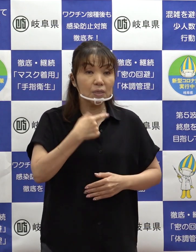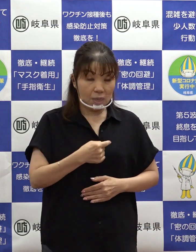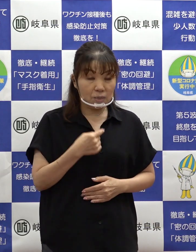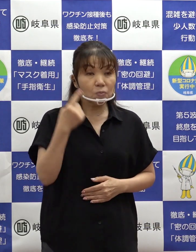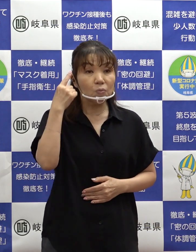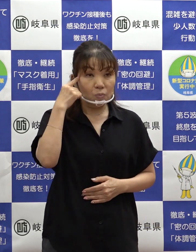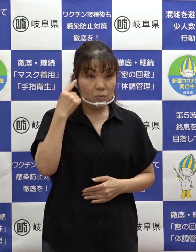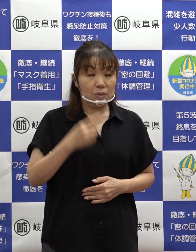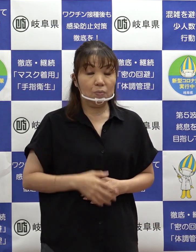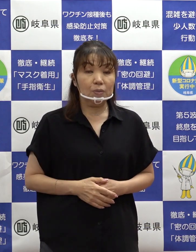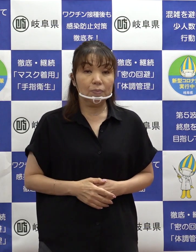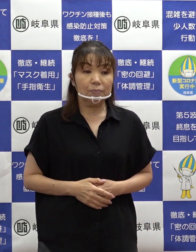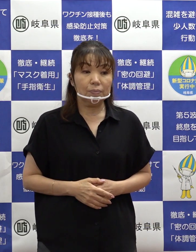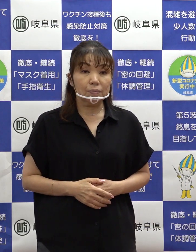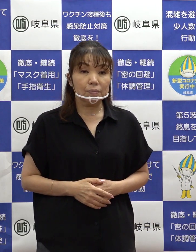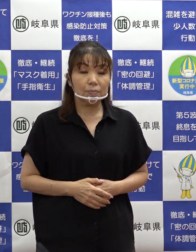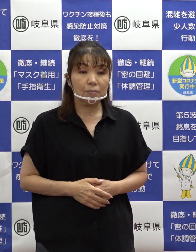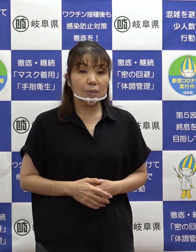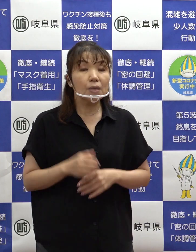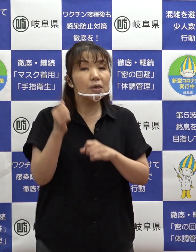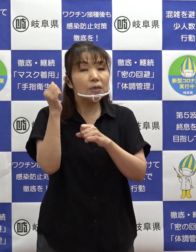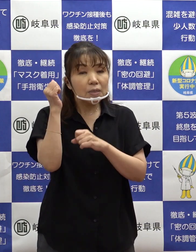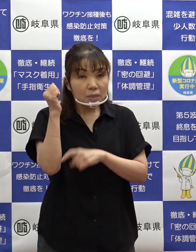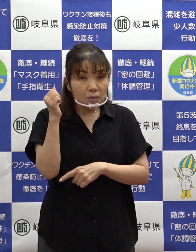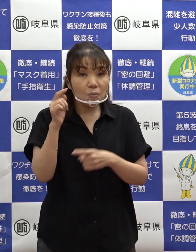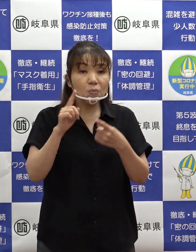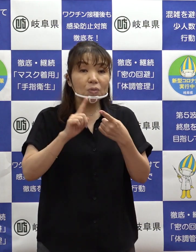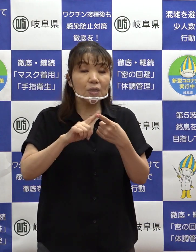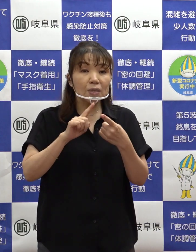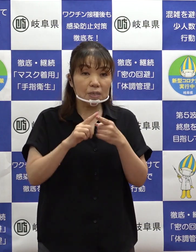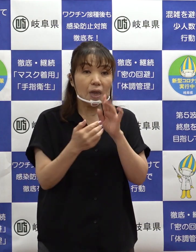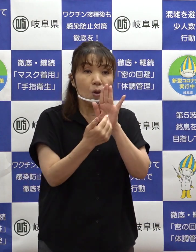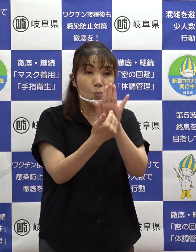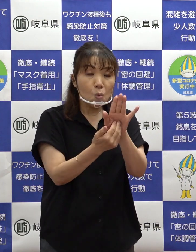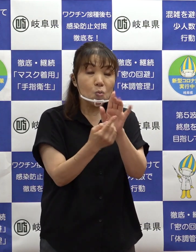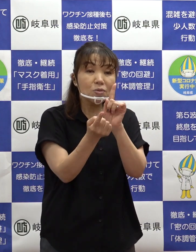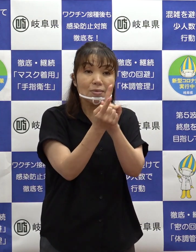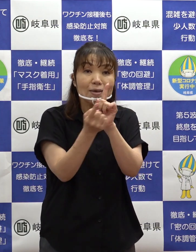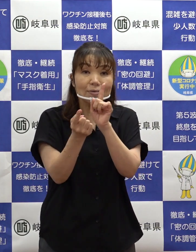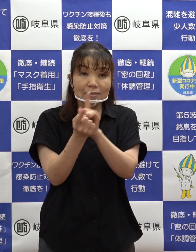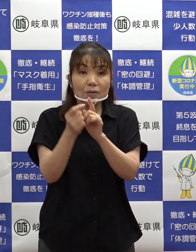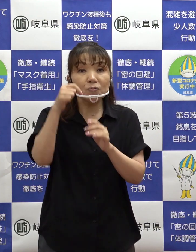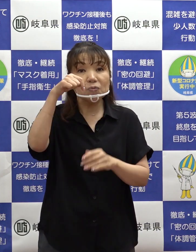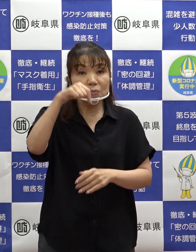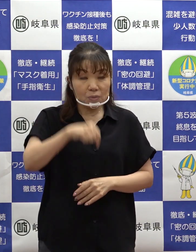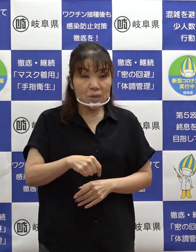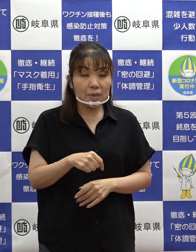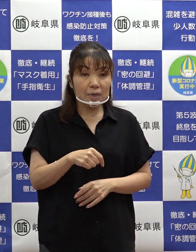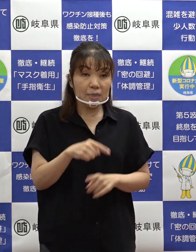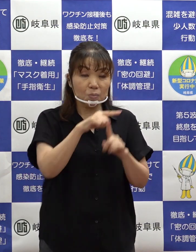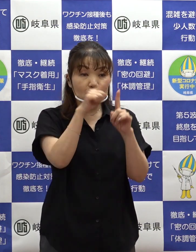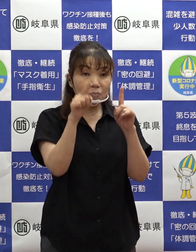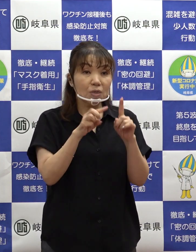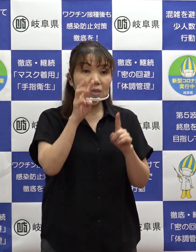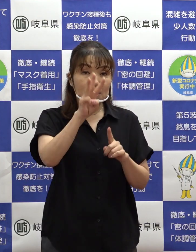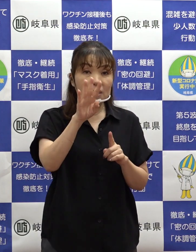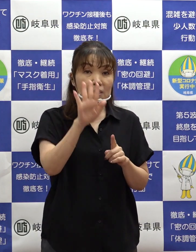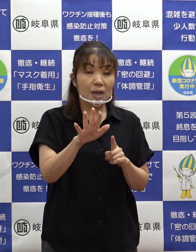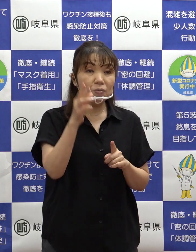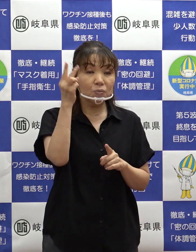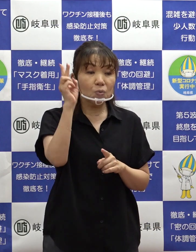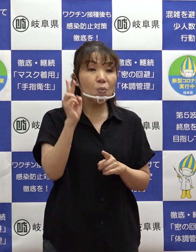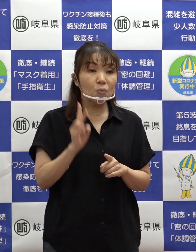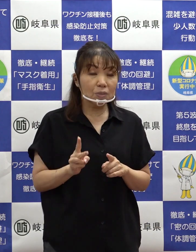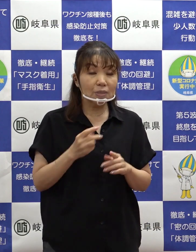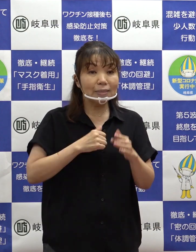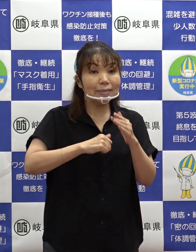ぱり基本的な感染防止対策という中でも、この3ページにもちょっとありますけど、外出につい